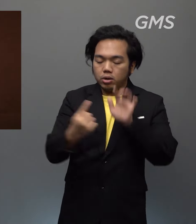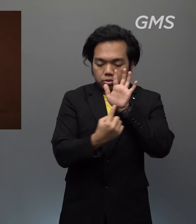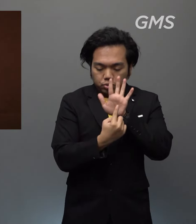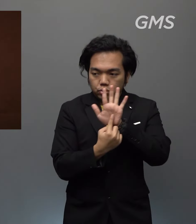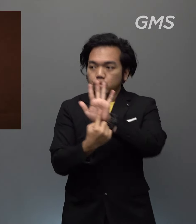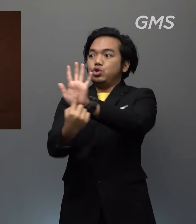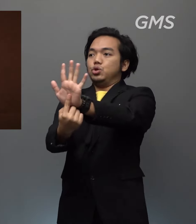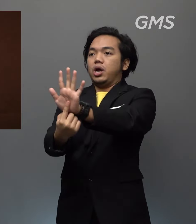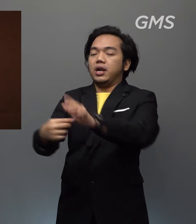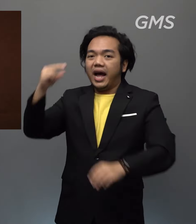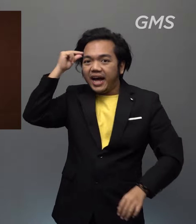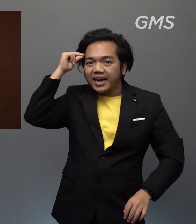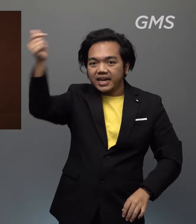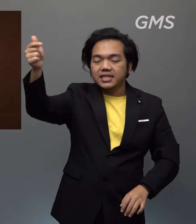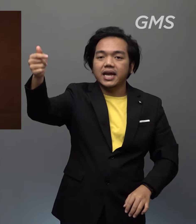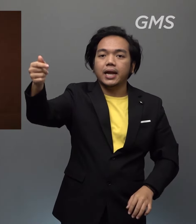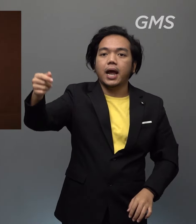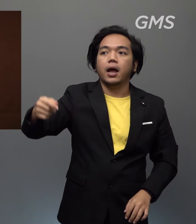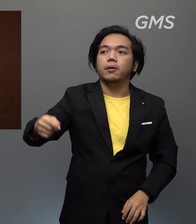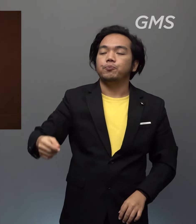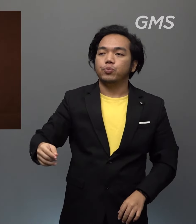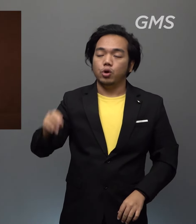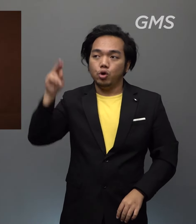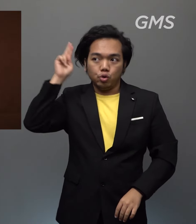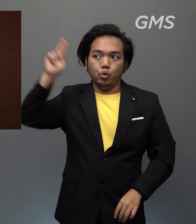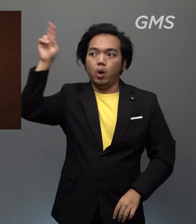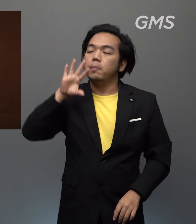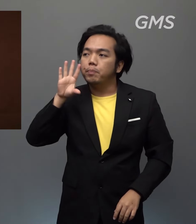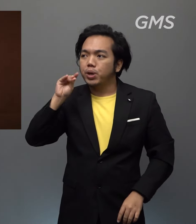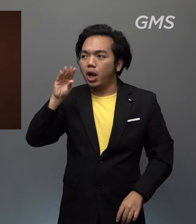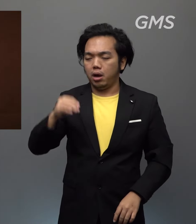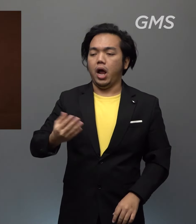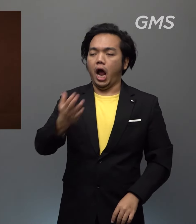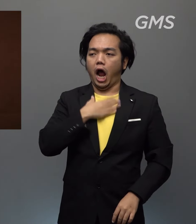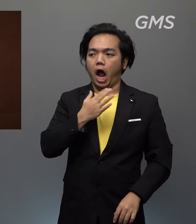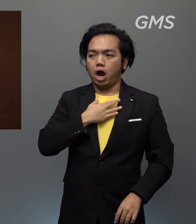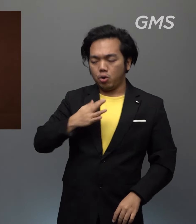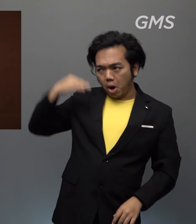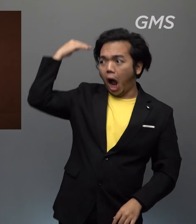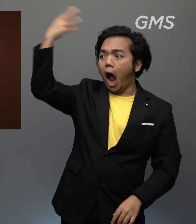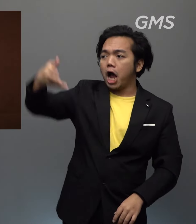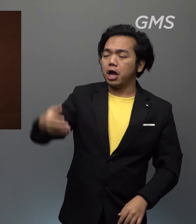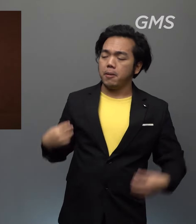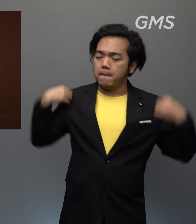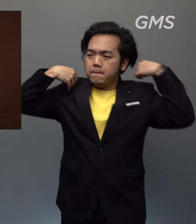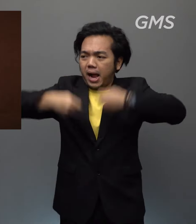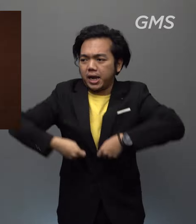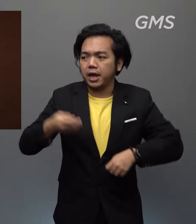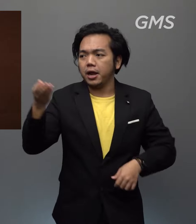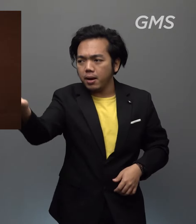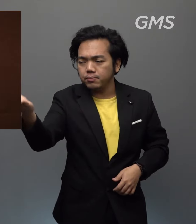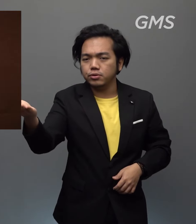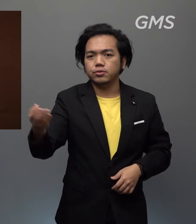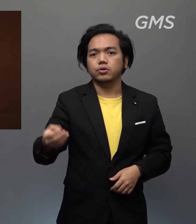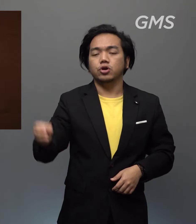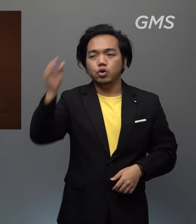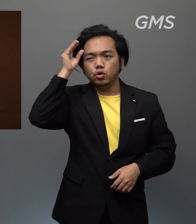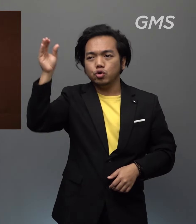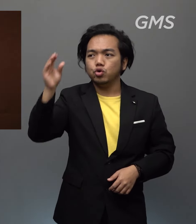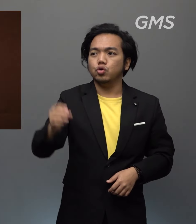rencananya. Bahwa aku akan memakaimu, mengeluarkan bangsa Israel dari penindasan Mesir. Pergilah,